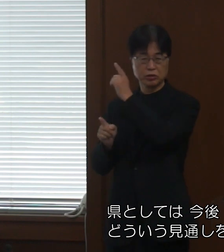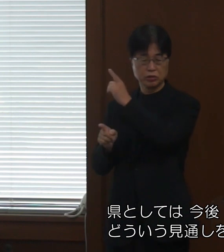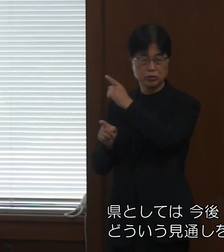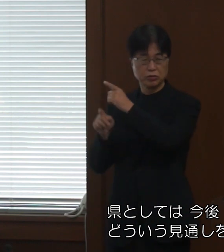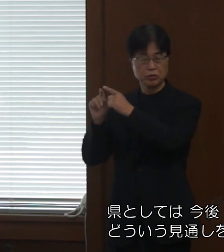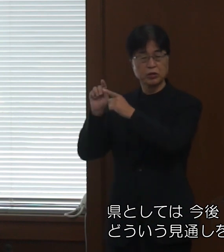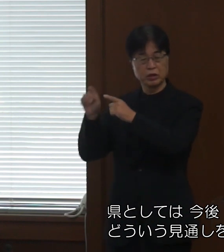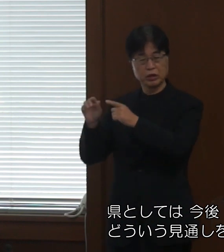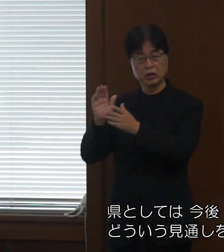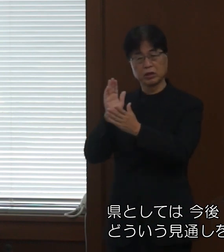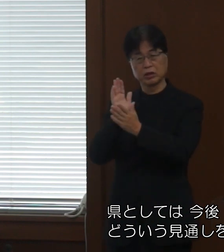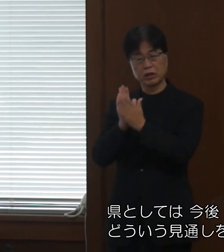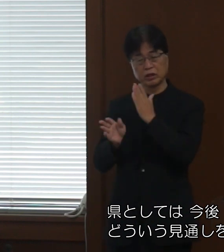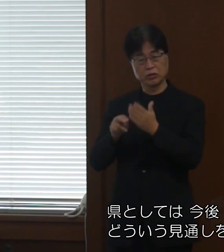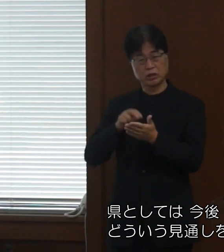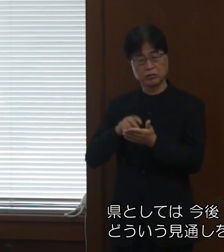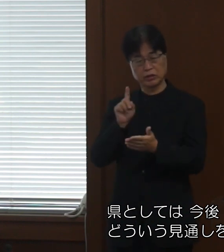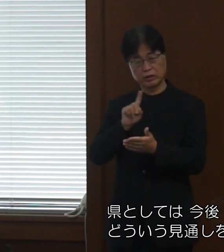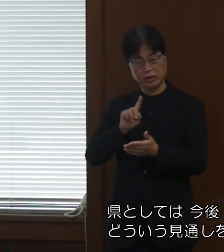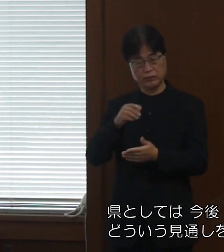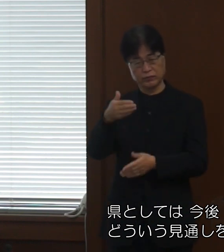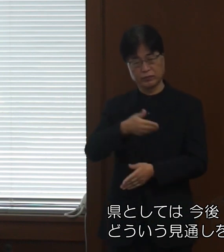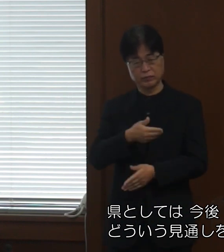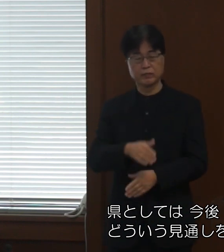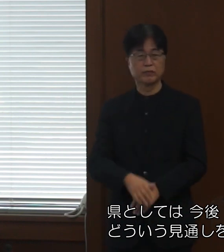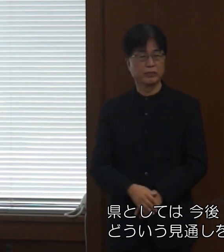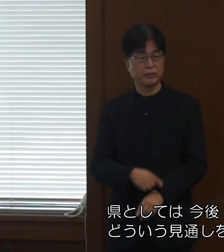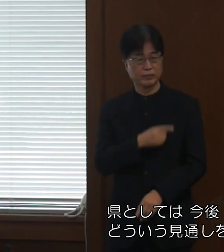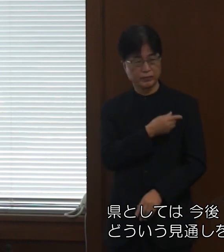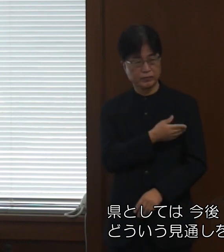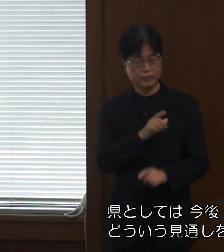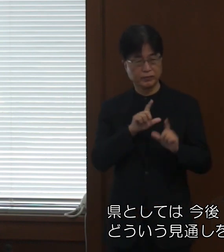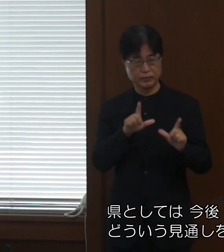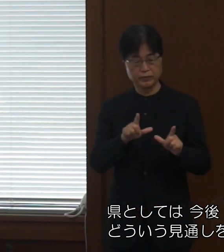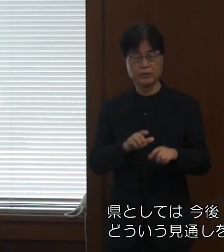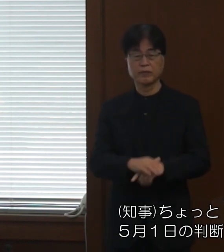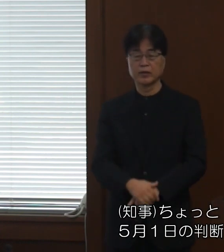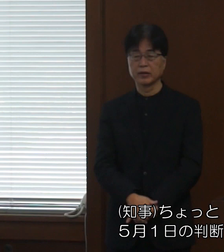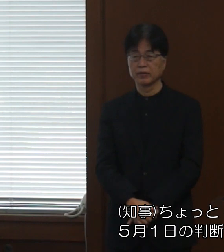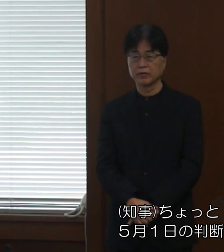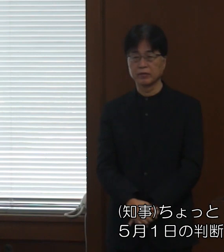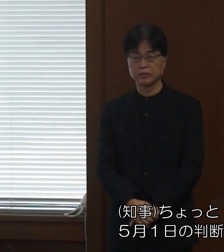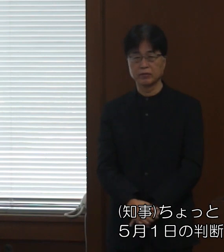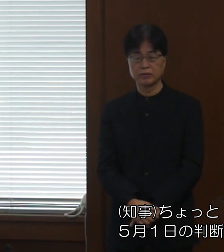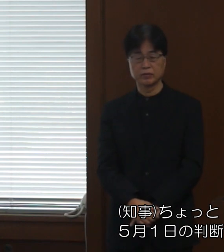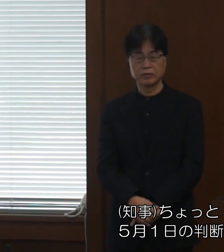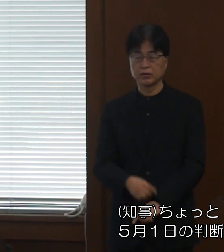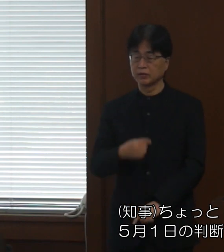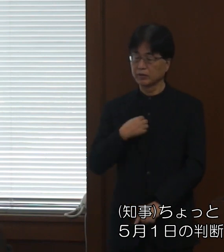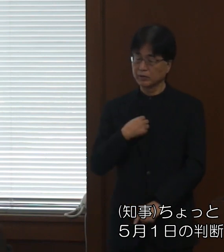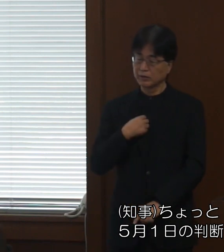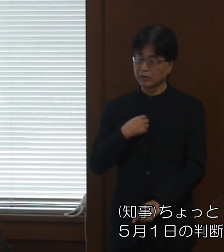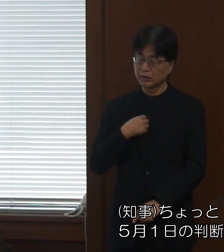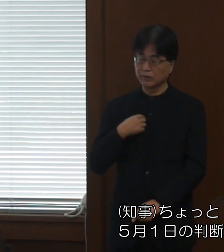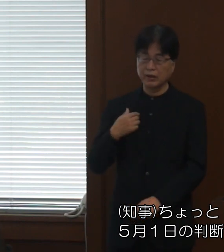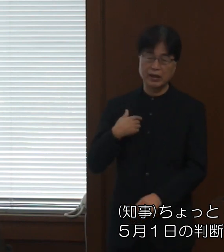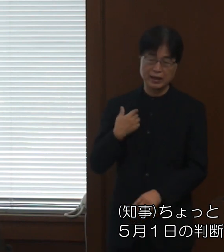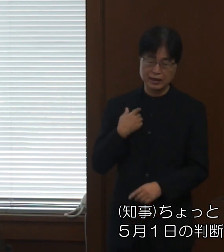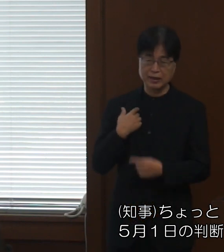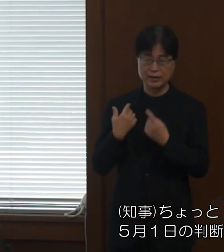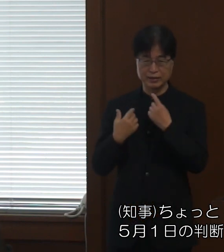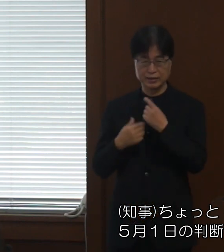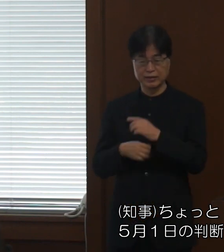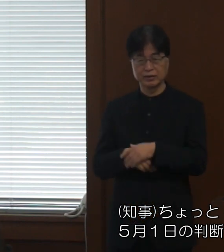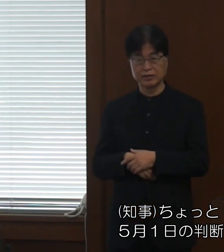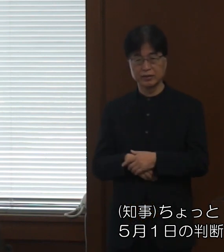今後どういう見通しをそうですねちょっとそこは分からないところ